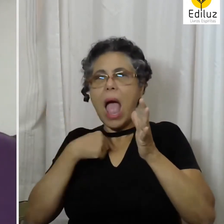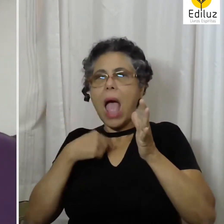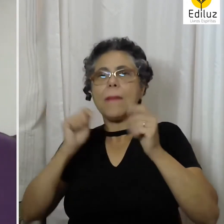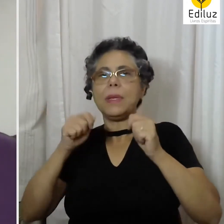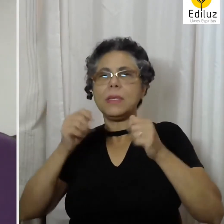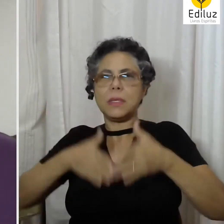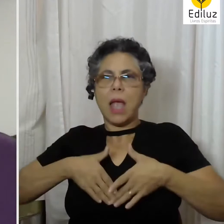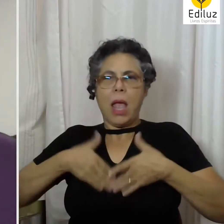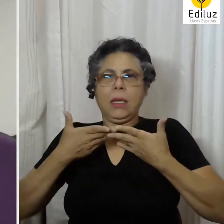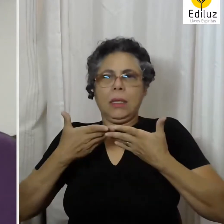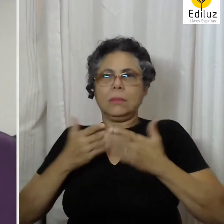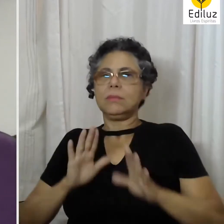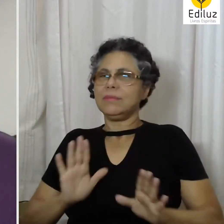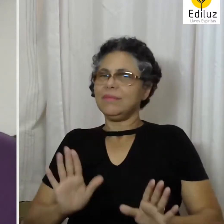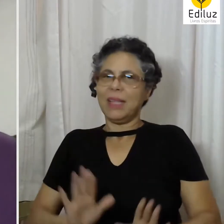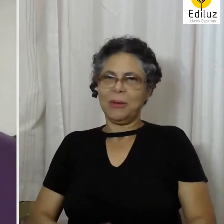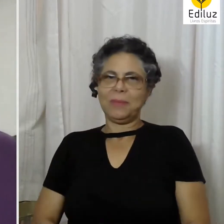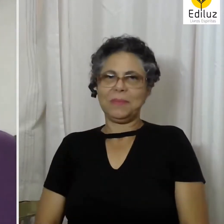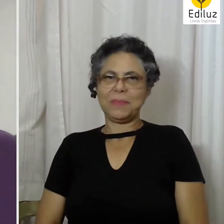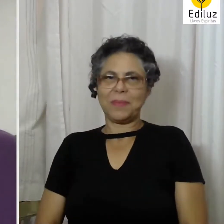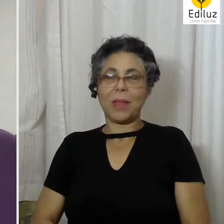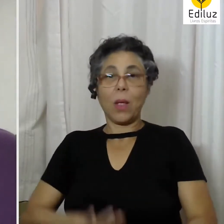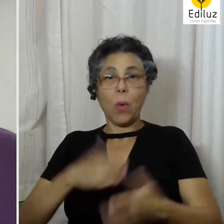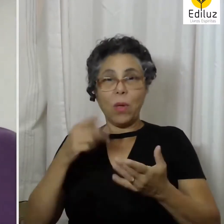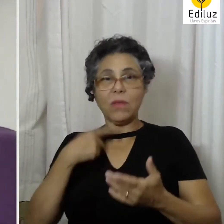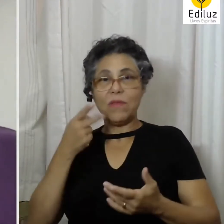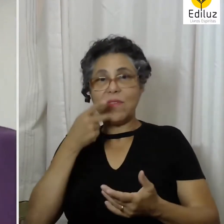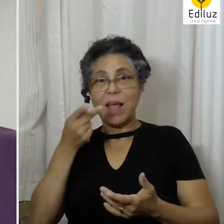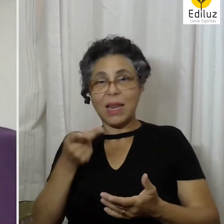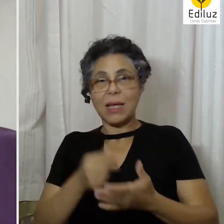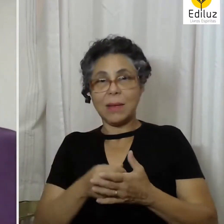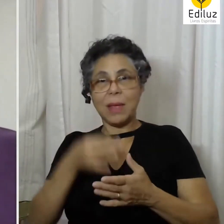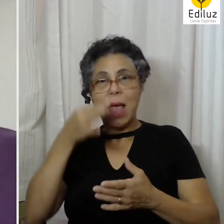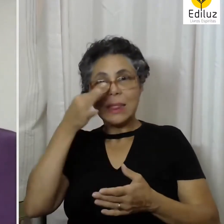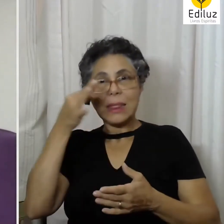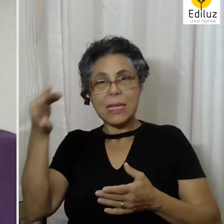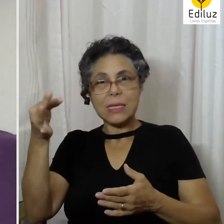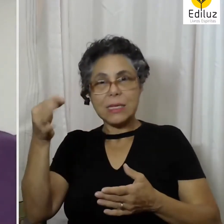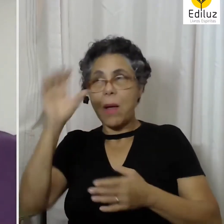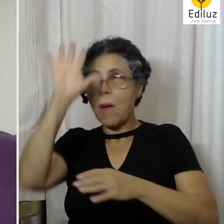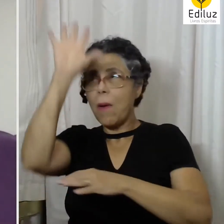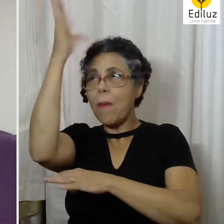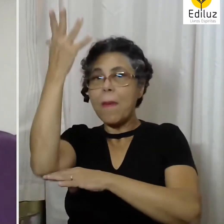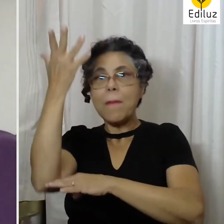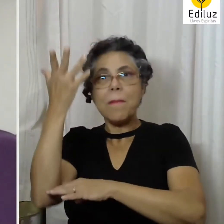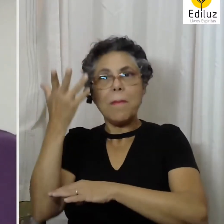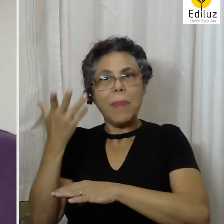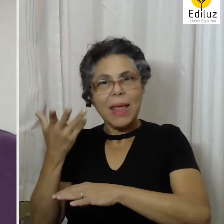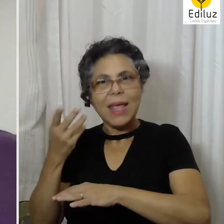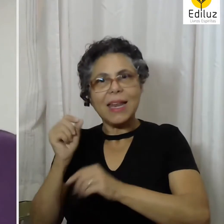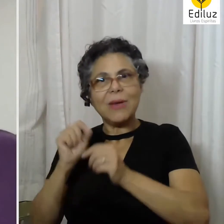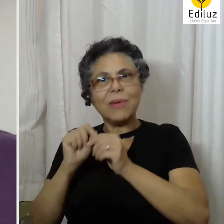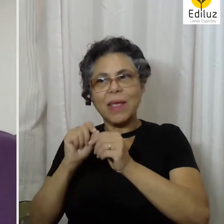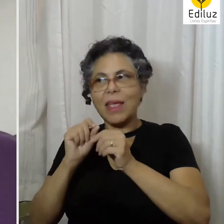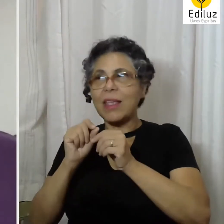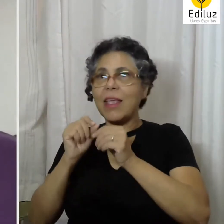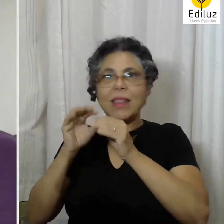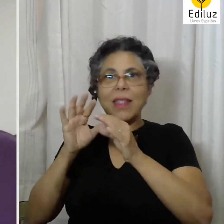egoísmo. Quando falamos de atenção plena, que é alguma coisa que está em